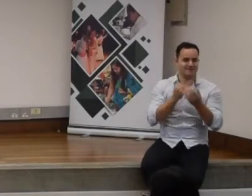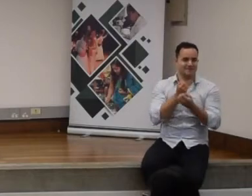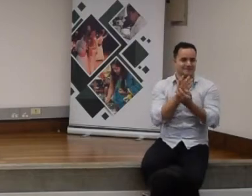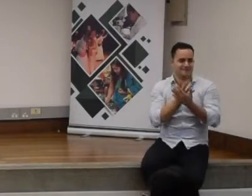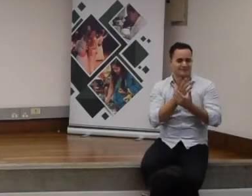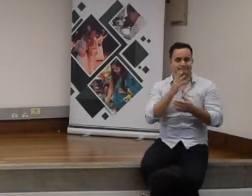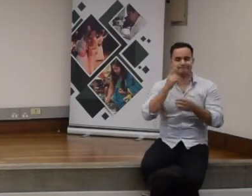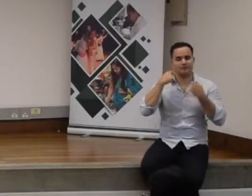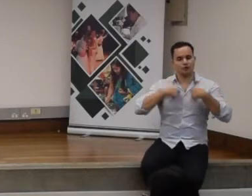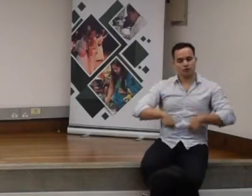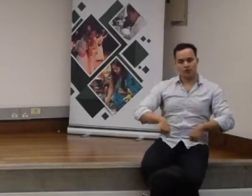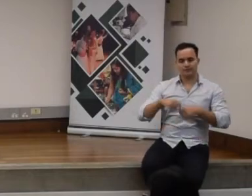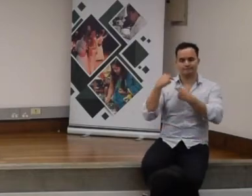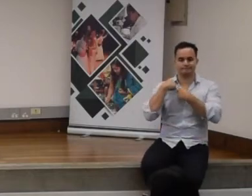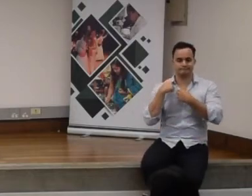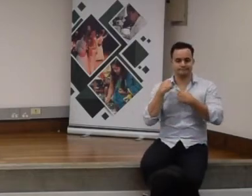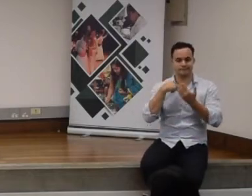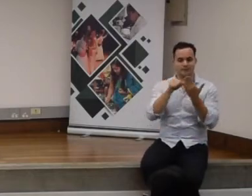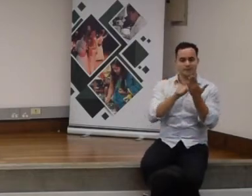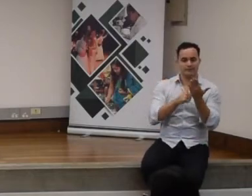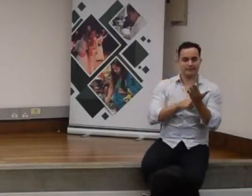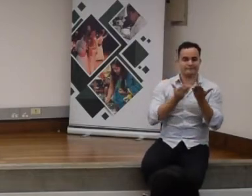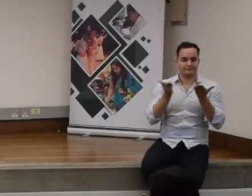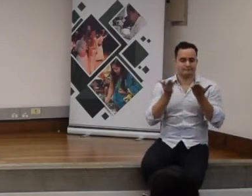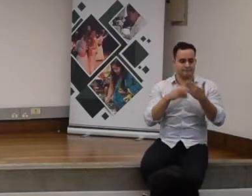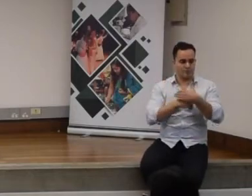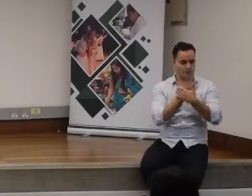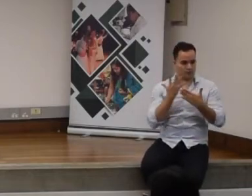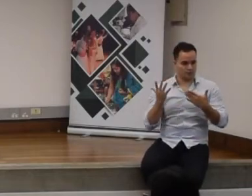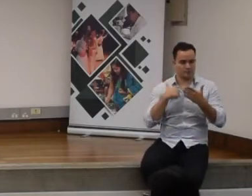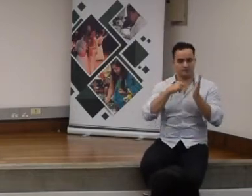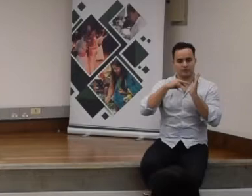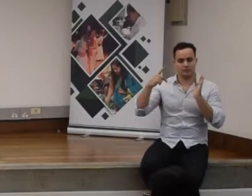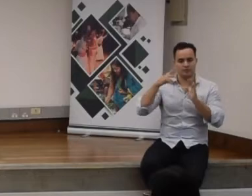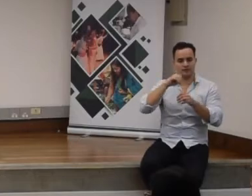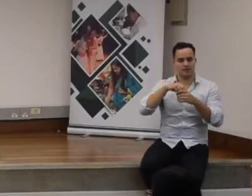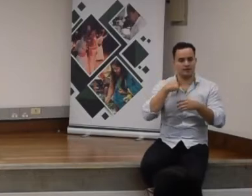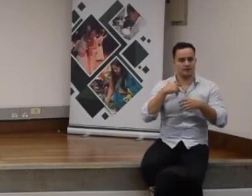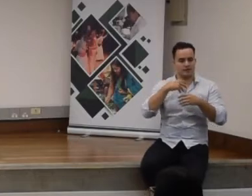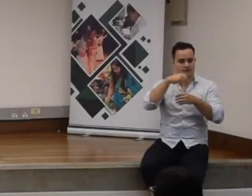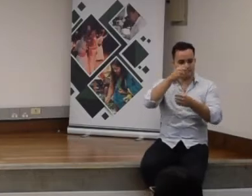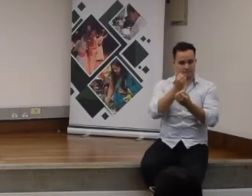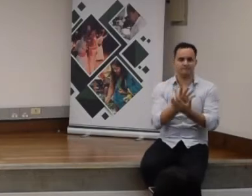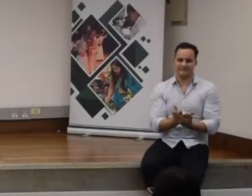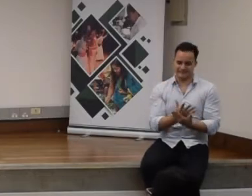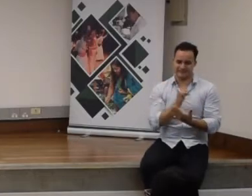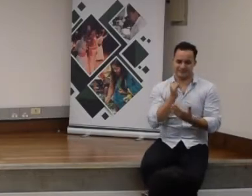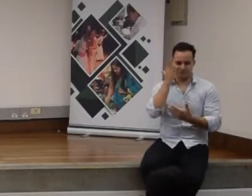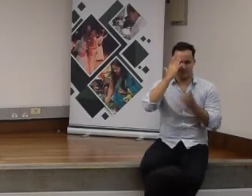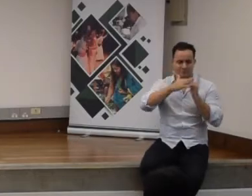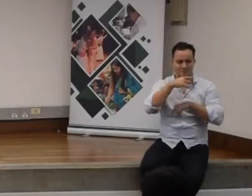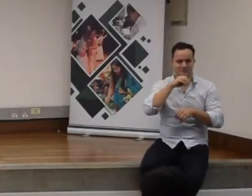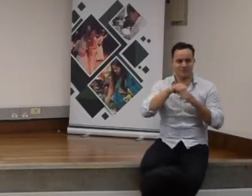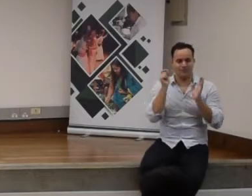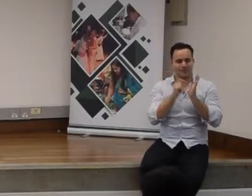roles y responsabilidades, programas, productos y servicios, tecnología e infraestructura que implica la dirección de